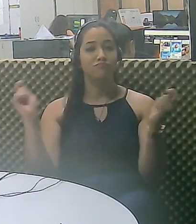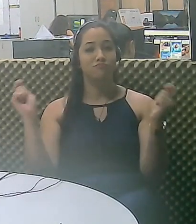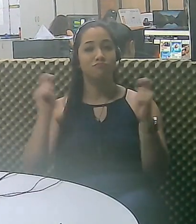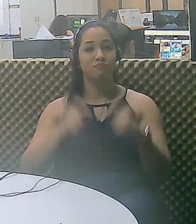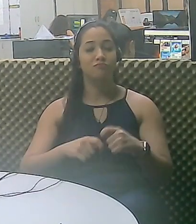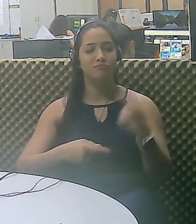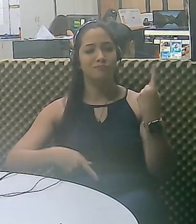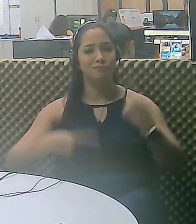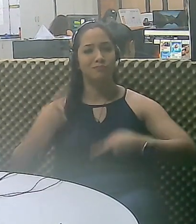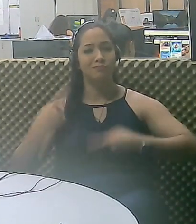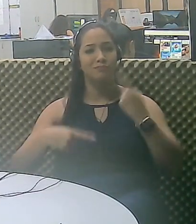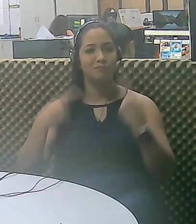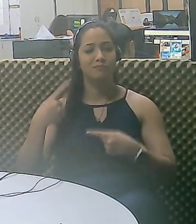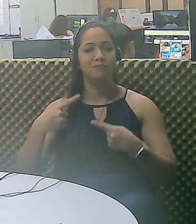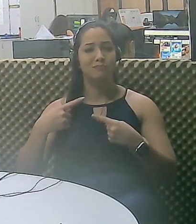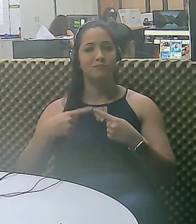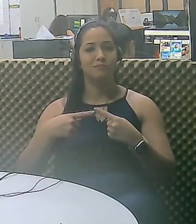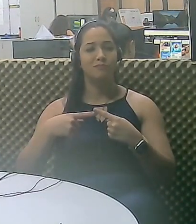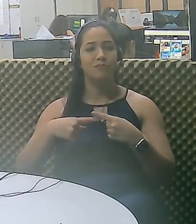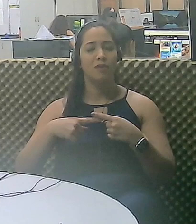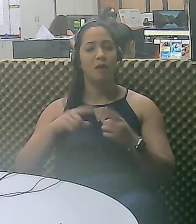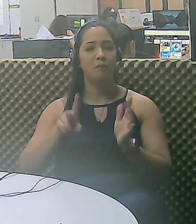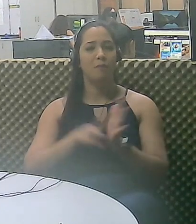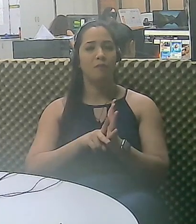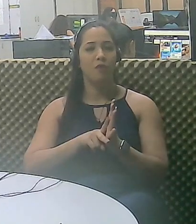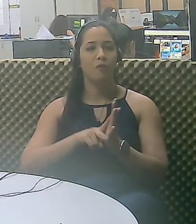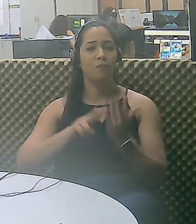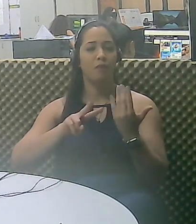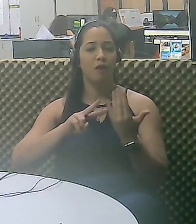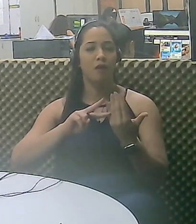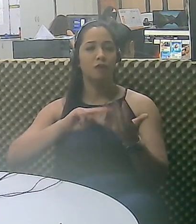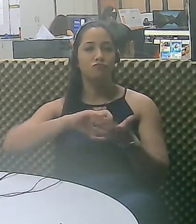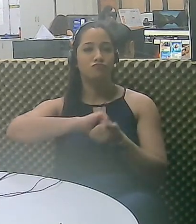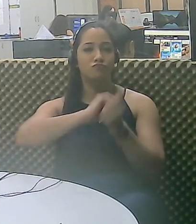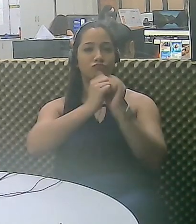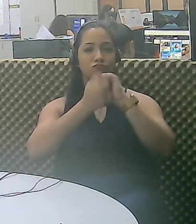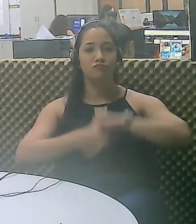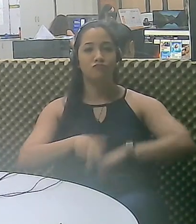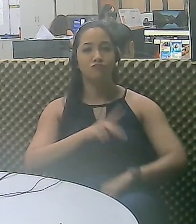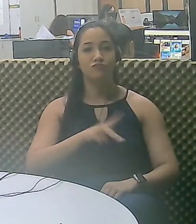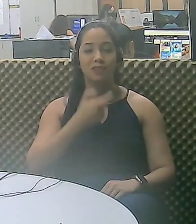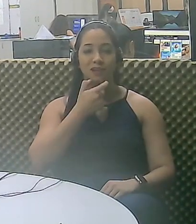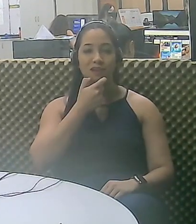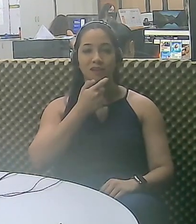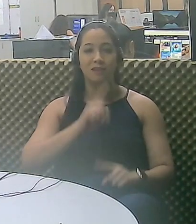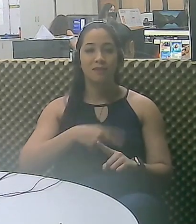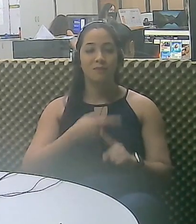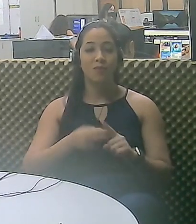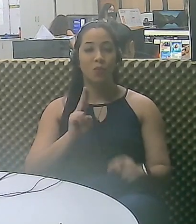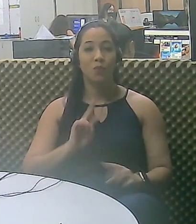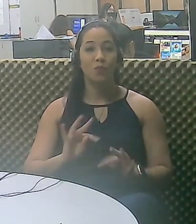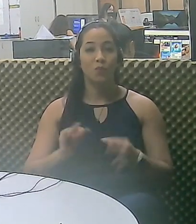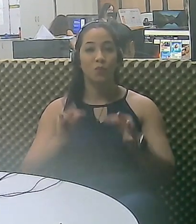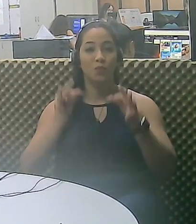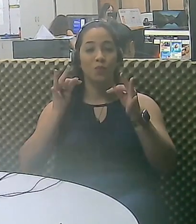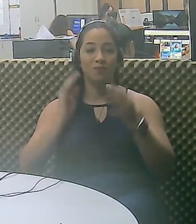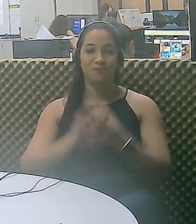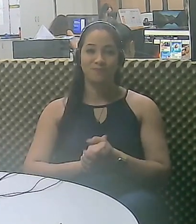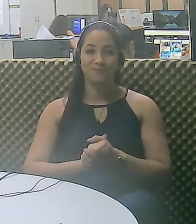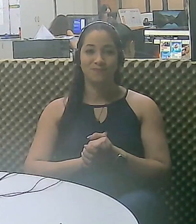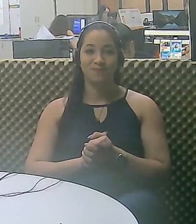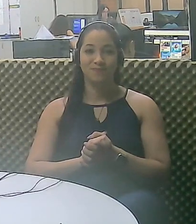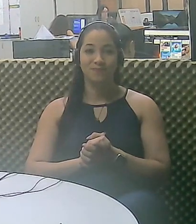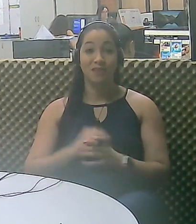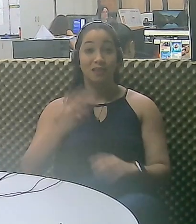possibilitar o debate e a ressignificação das práticas dos professores de inglês aliadas ao uso da tecnologia.